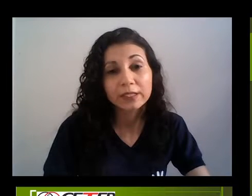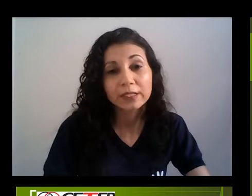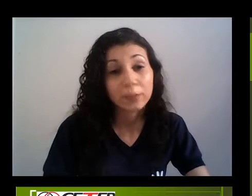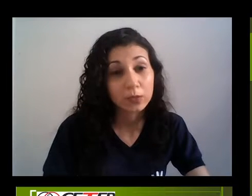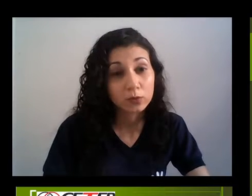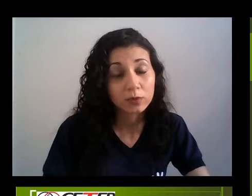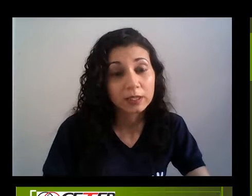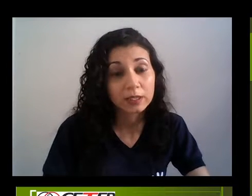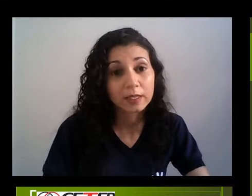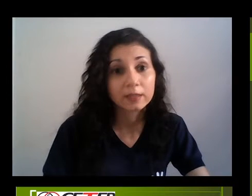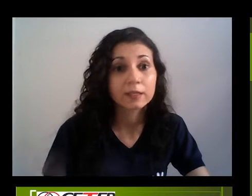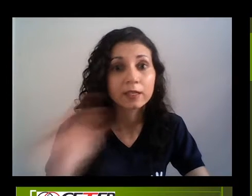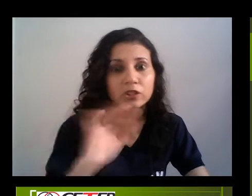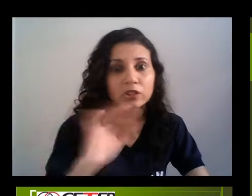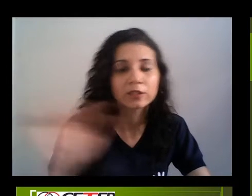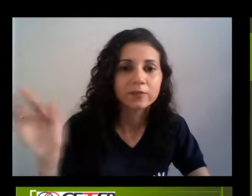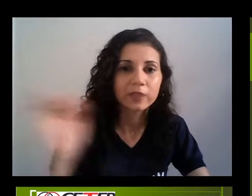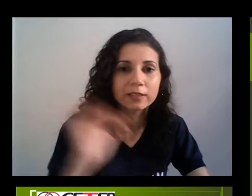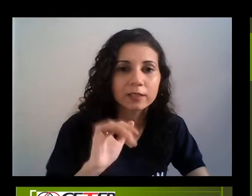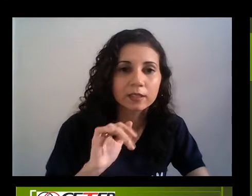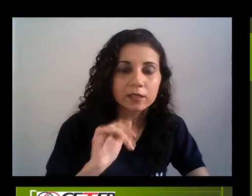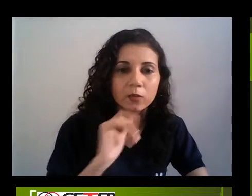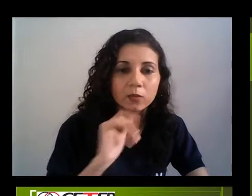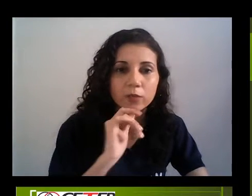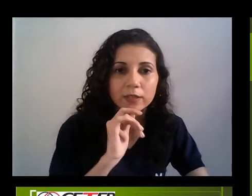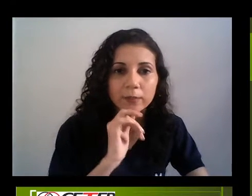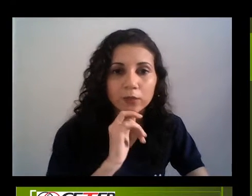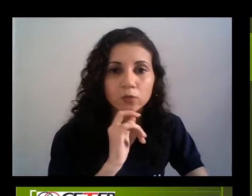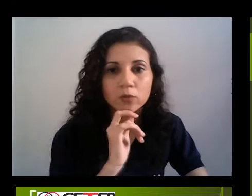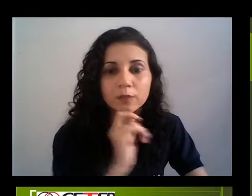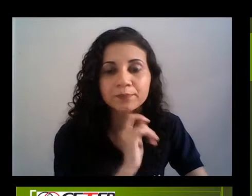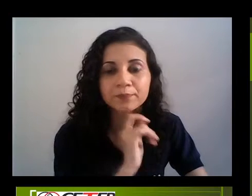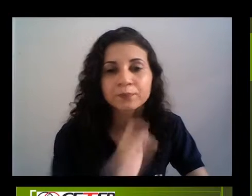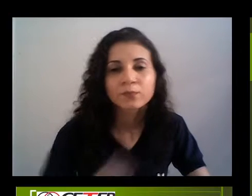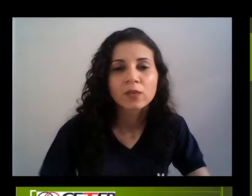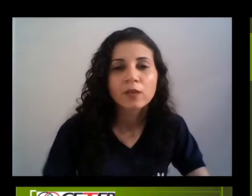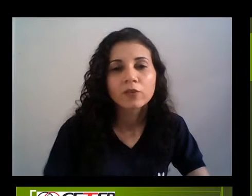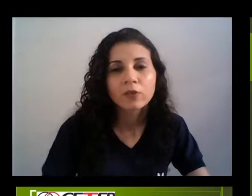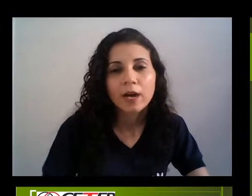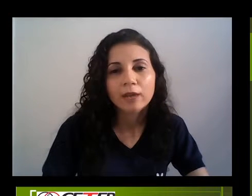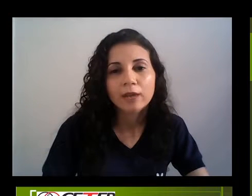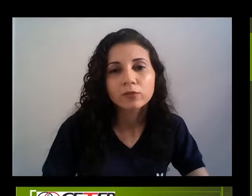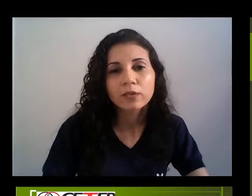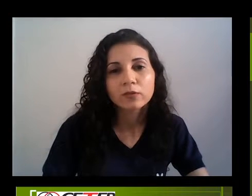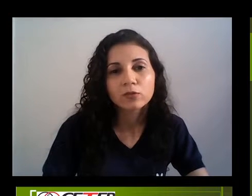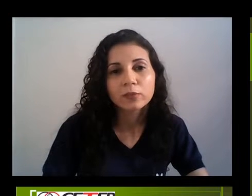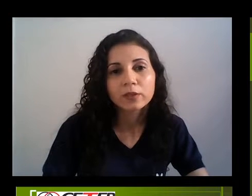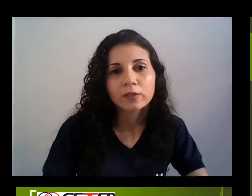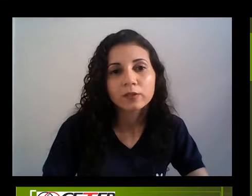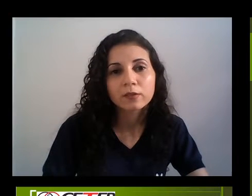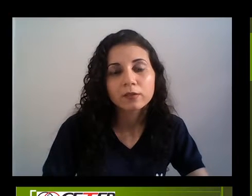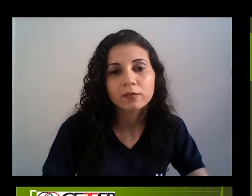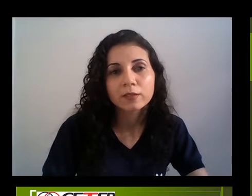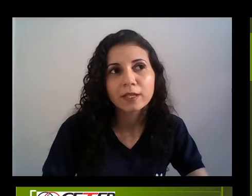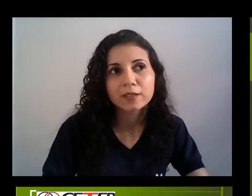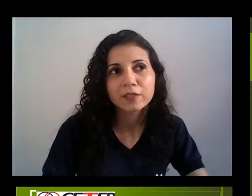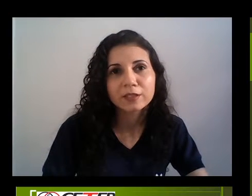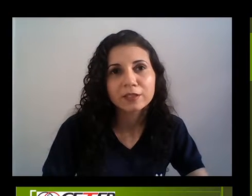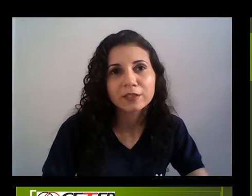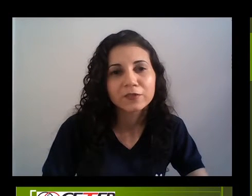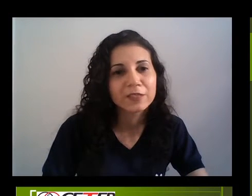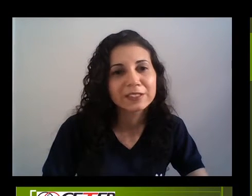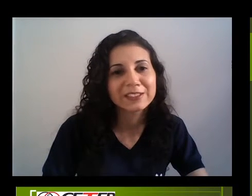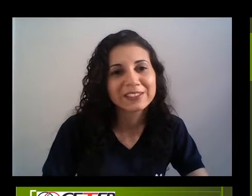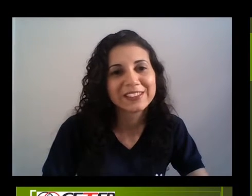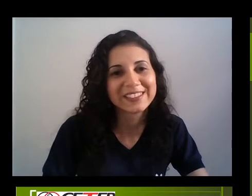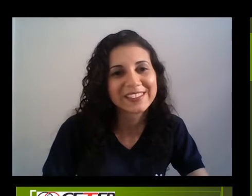com letra maiúscula, né? A gente faz a transcrição com letra maiúscula. Ficou rato, gato comer. Aí você vai dizer,